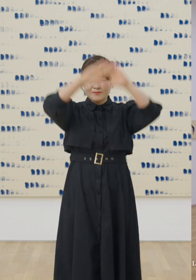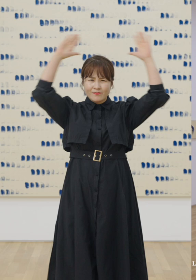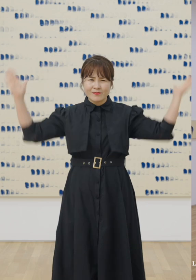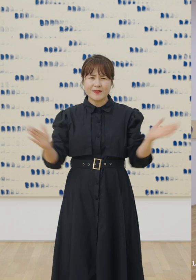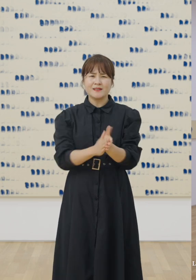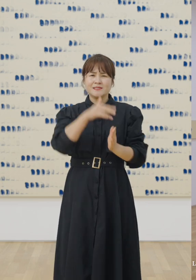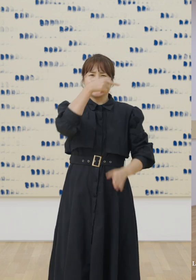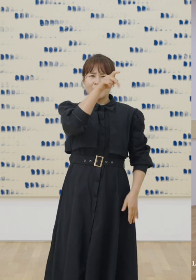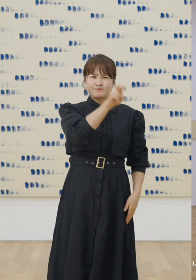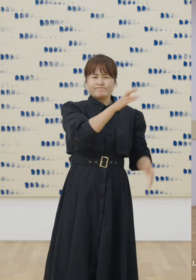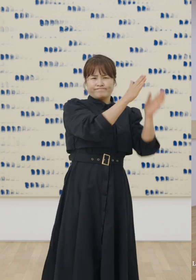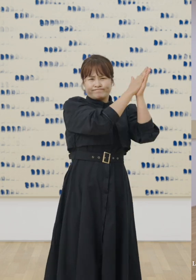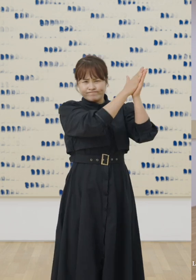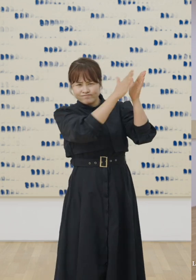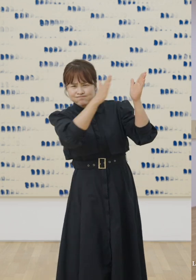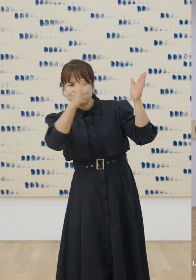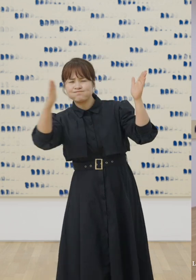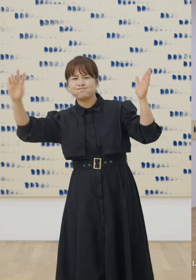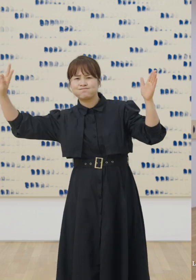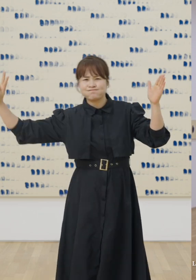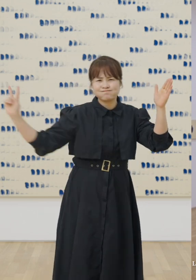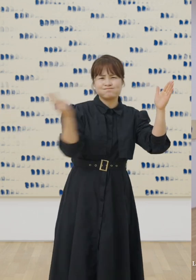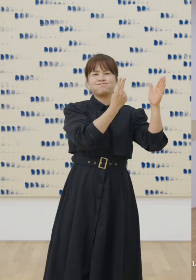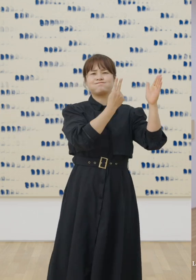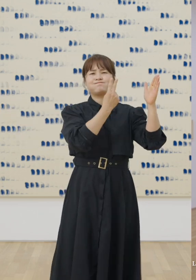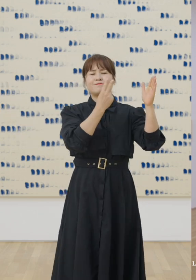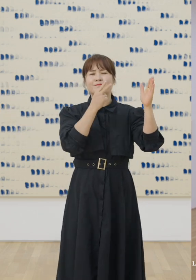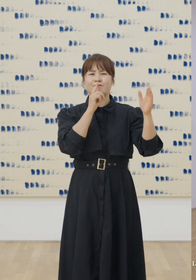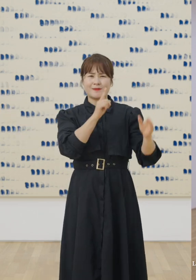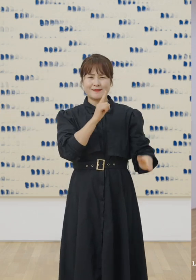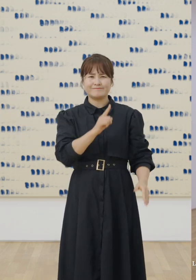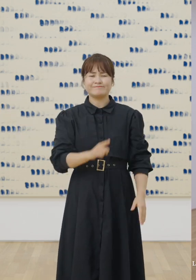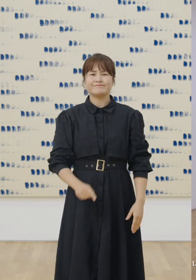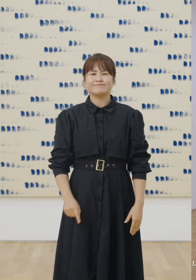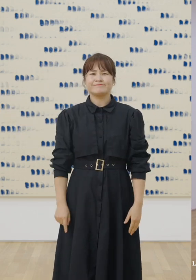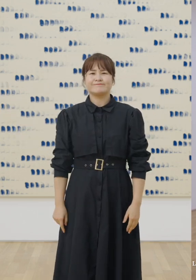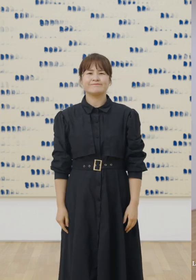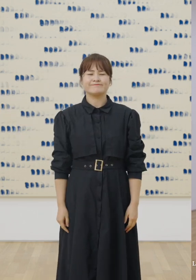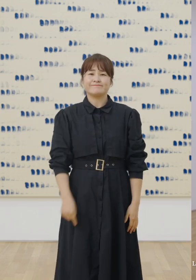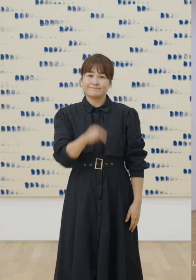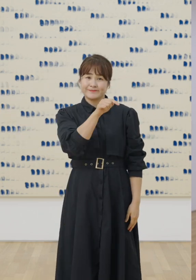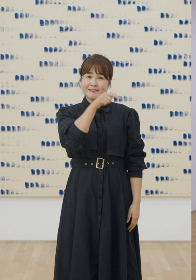이우환은 우주의 모든 것이 점에서 시작해 점으로 돌아간다고 말합니다.